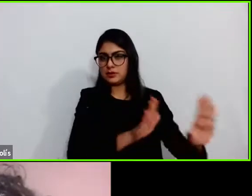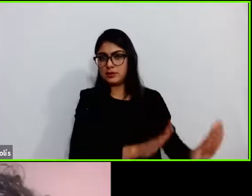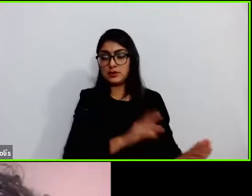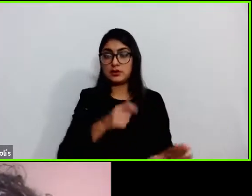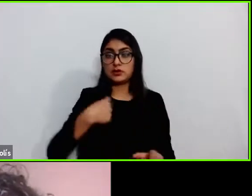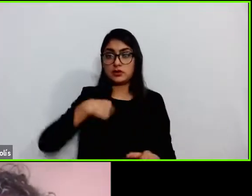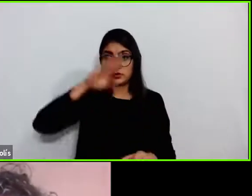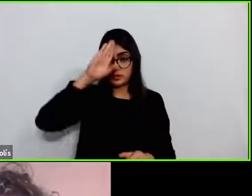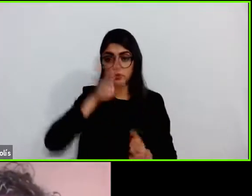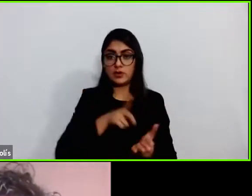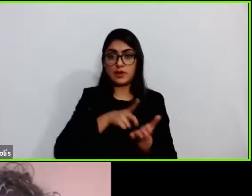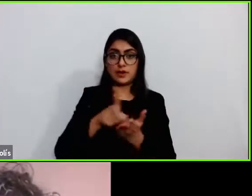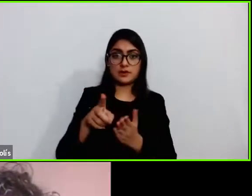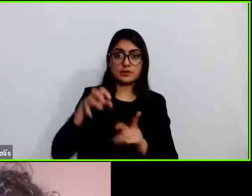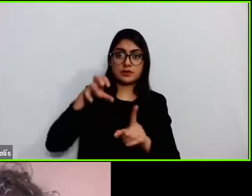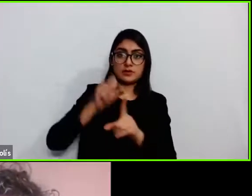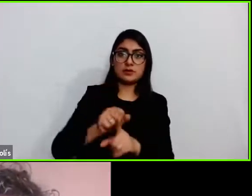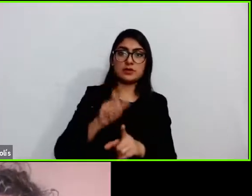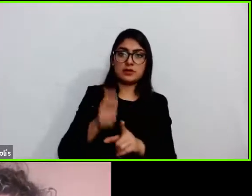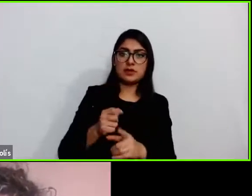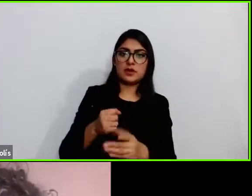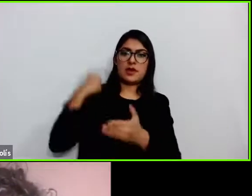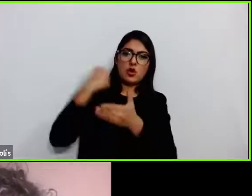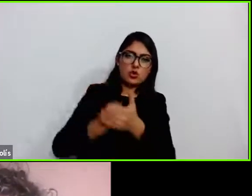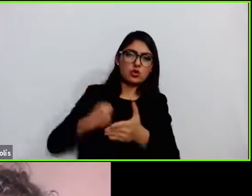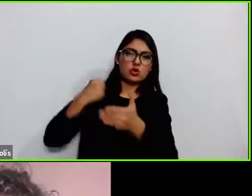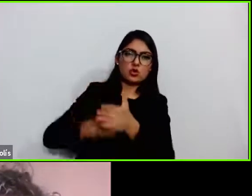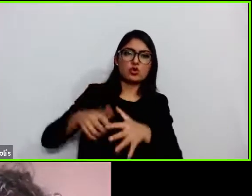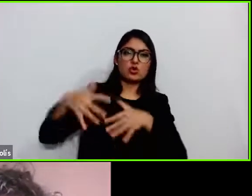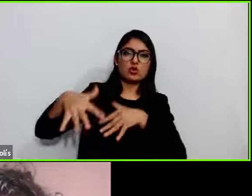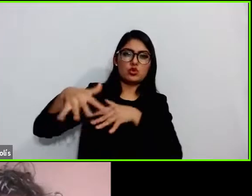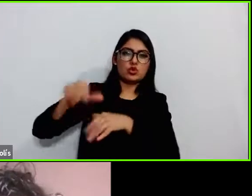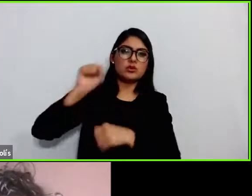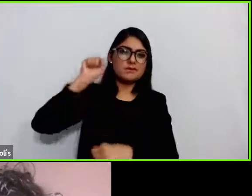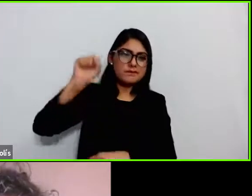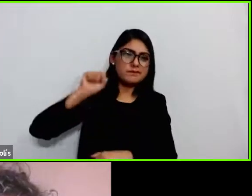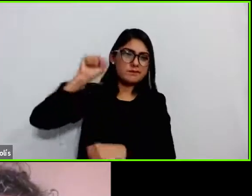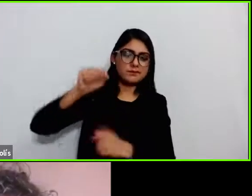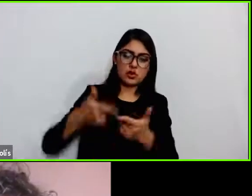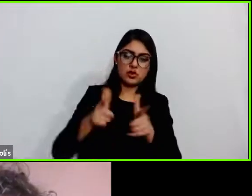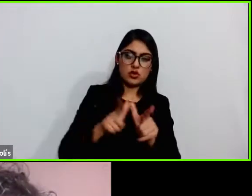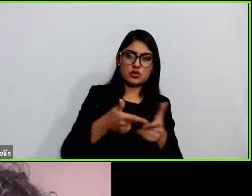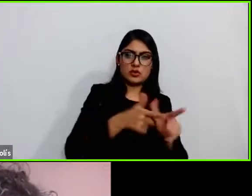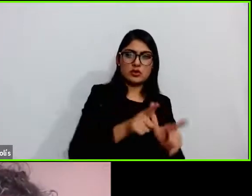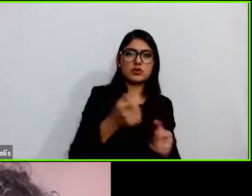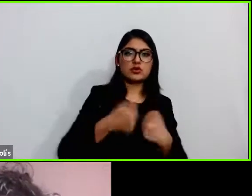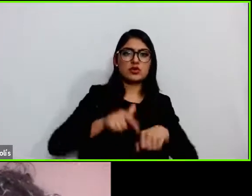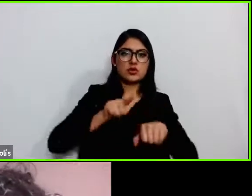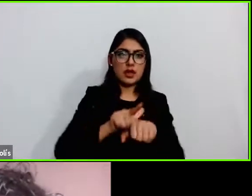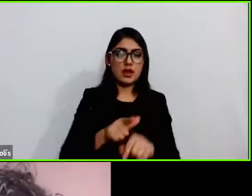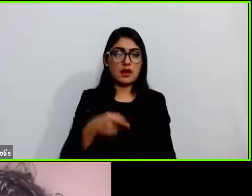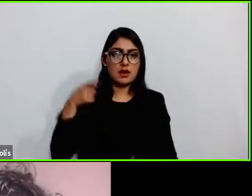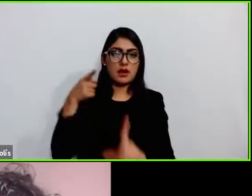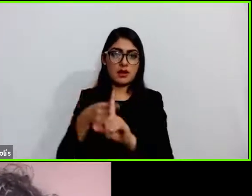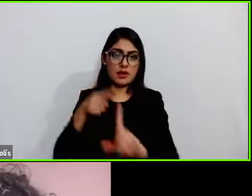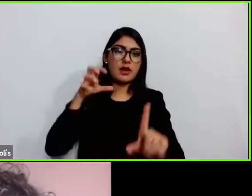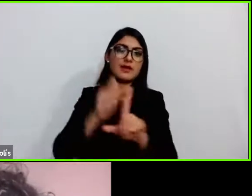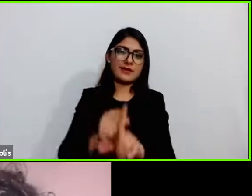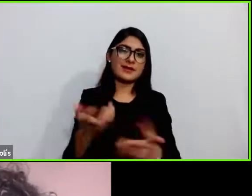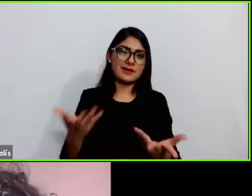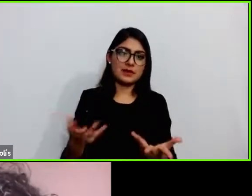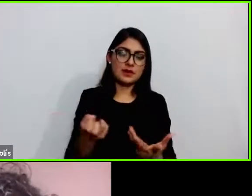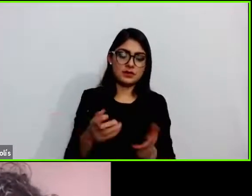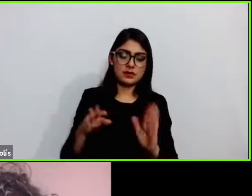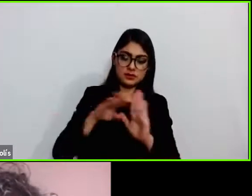luchas sociales y que las constituciones reflejan el triunfo de esas luchas sociales, ¿no? Entonces, que finalmente son normas positivas